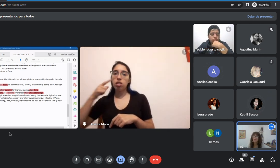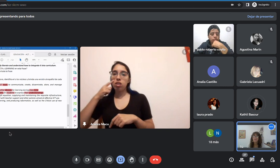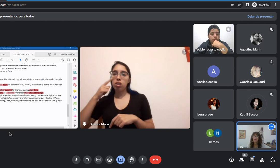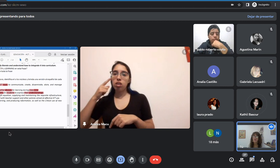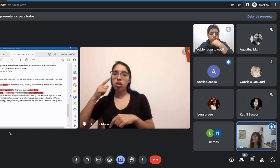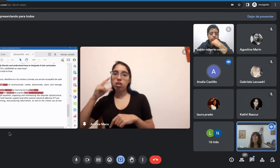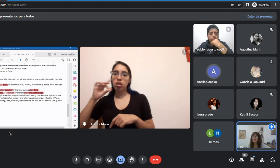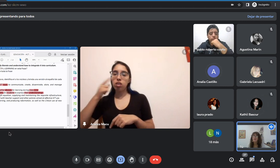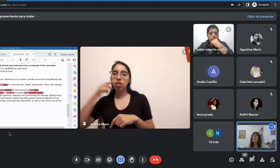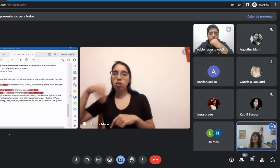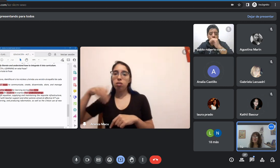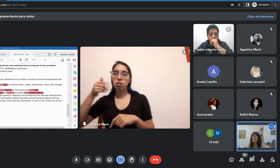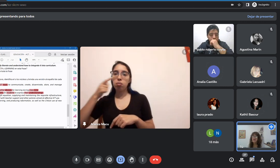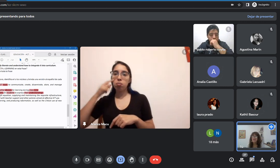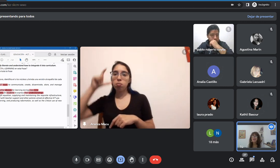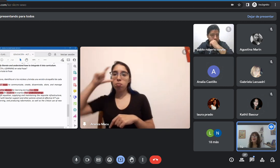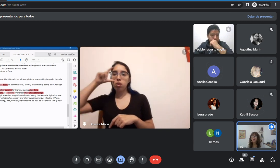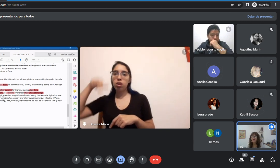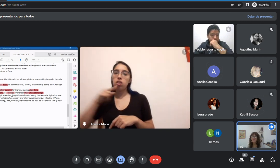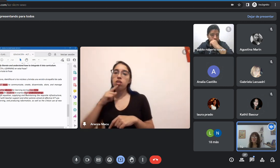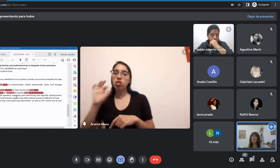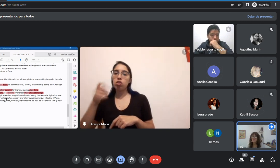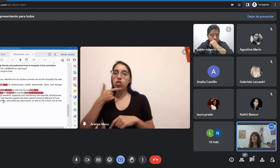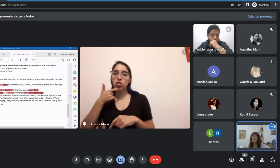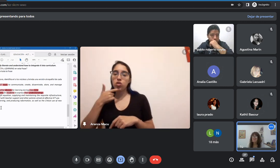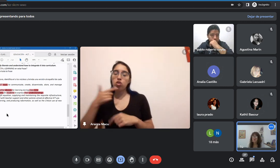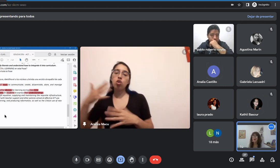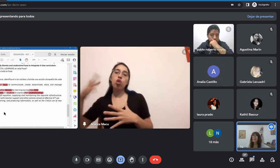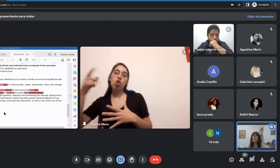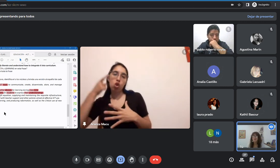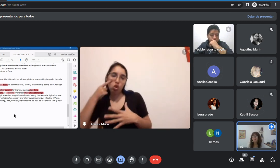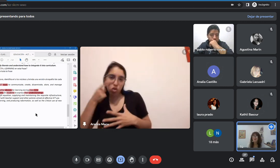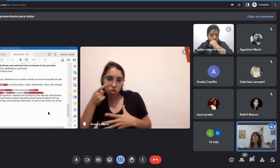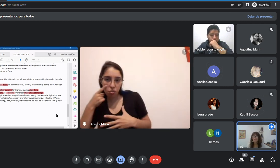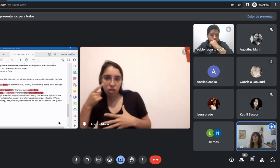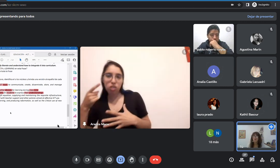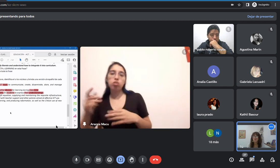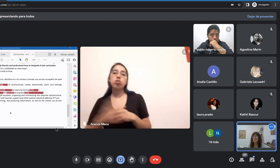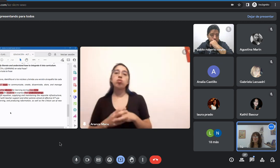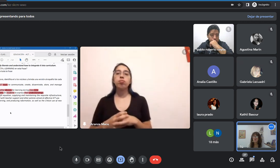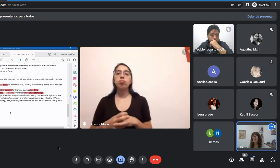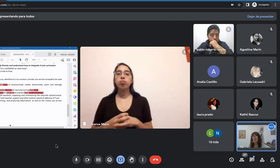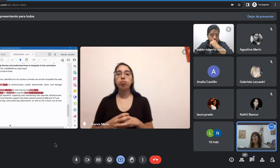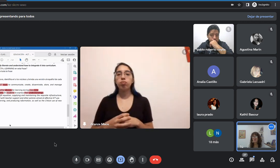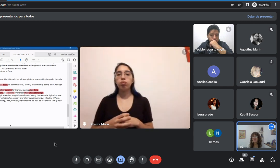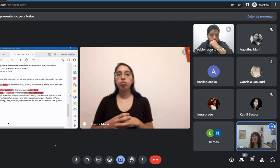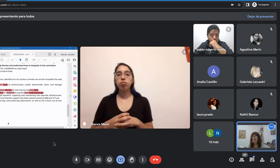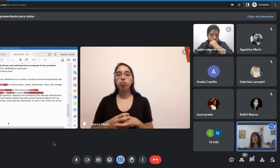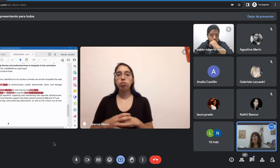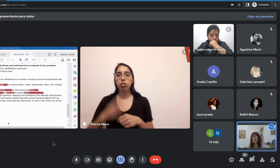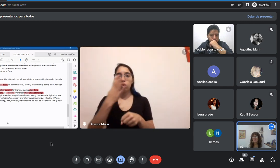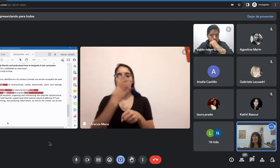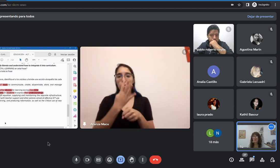Bien. Bien, en la 4, ¿cuáles son los sustantivos?